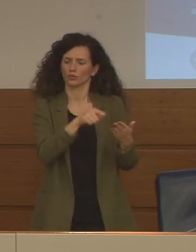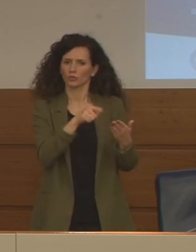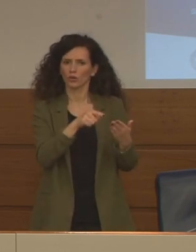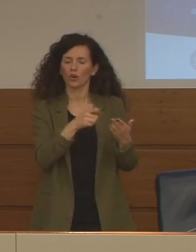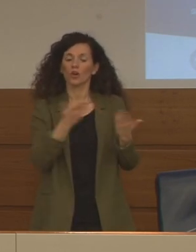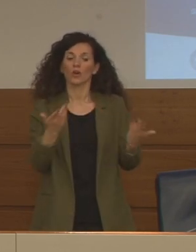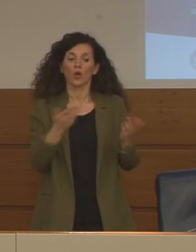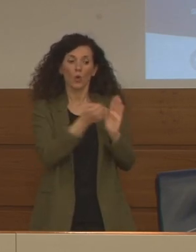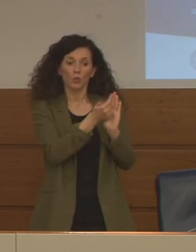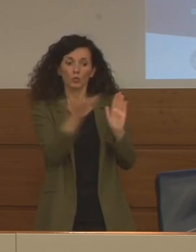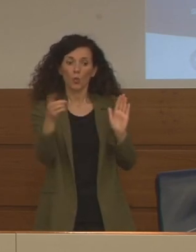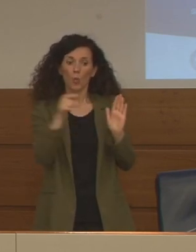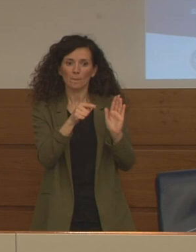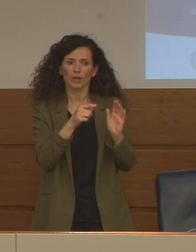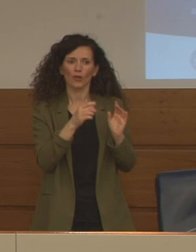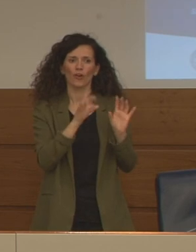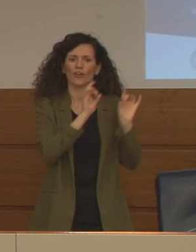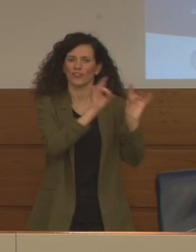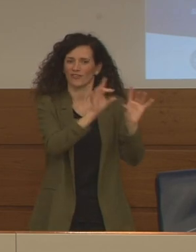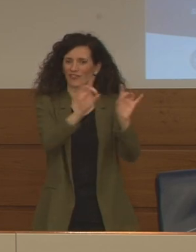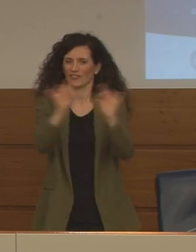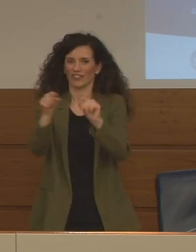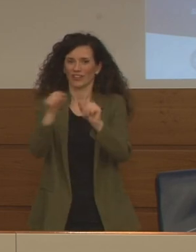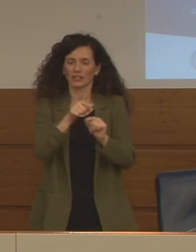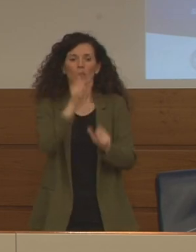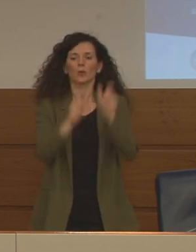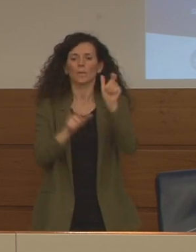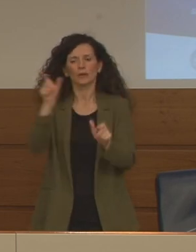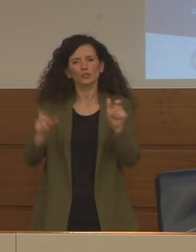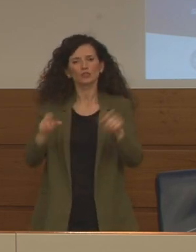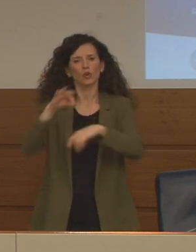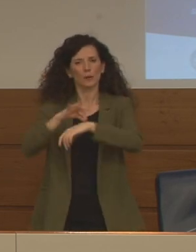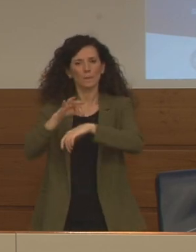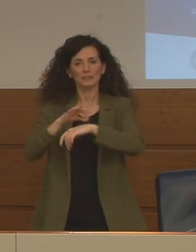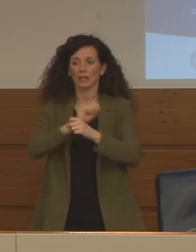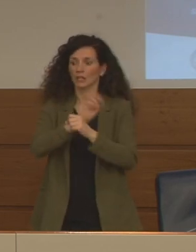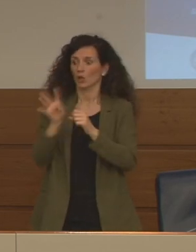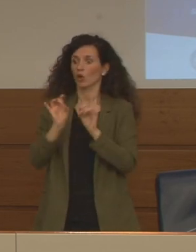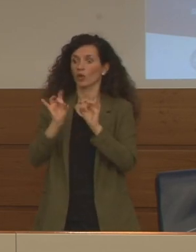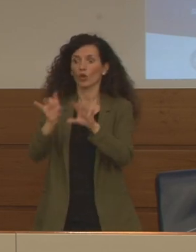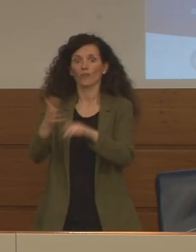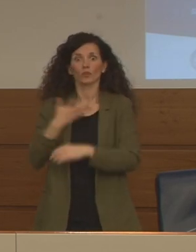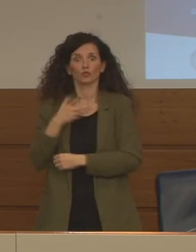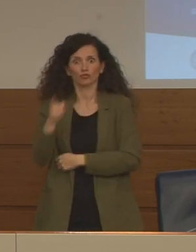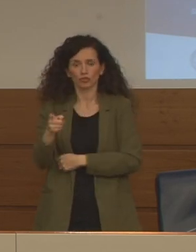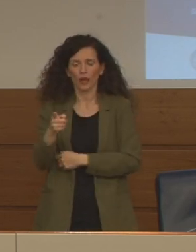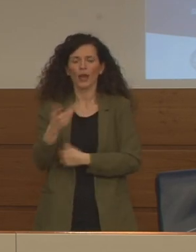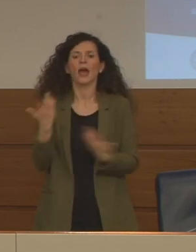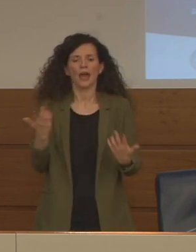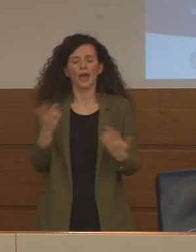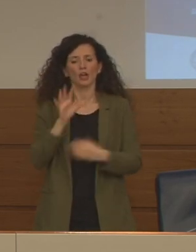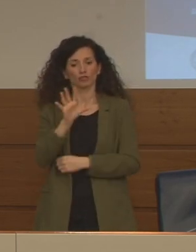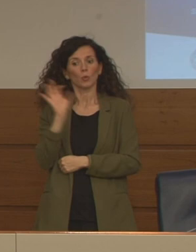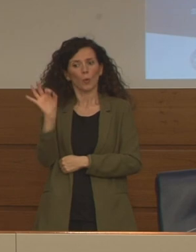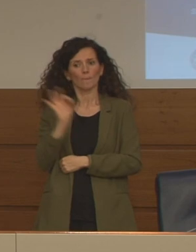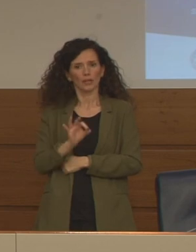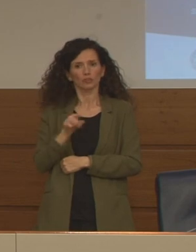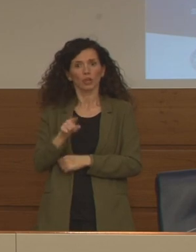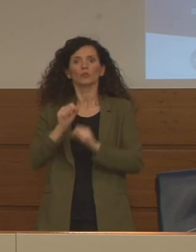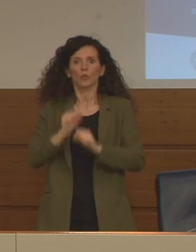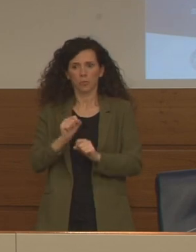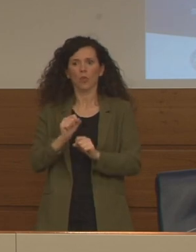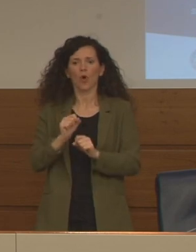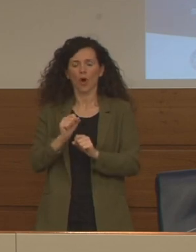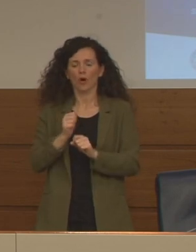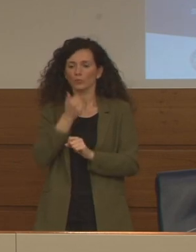quando il numero degli infetti il numero delle persone che con tra l'infezione è molto ampie anche il 5 per cento diventa un numero molto elevato